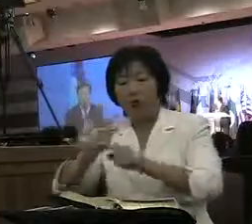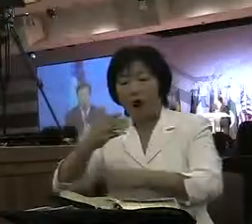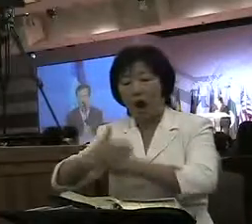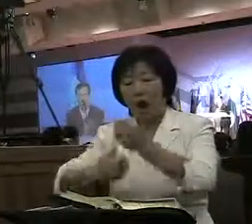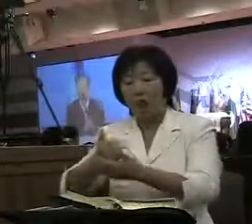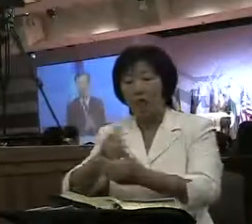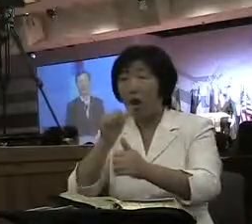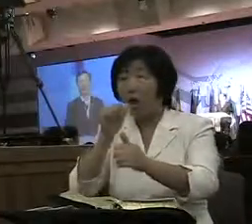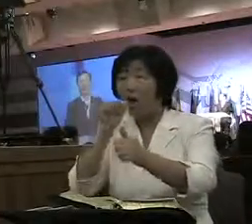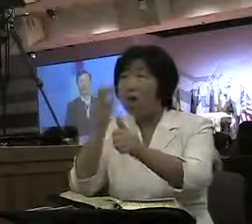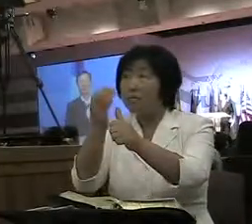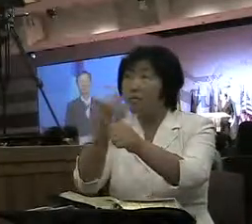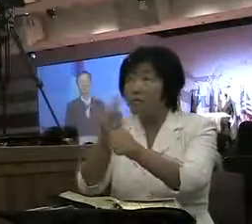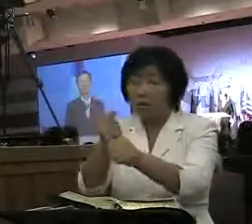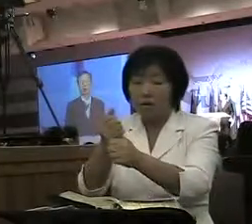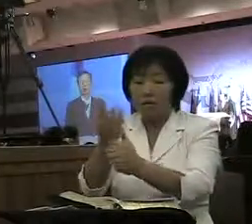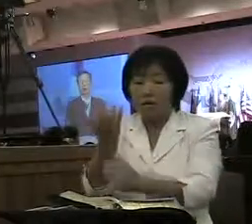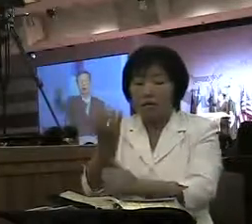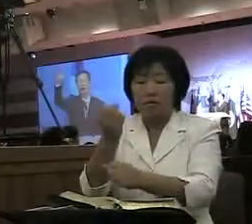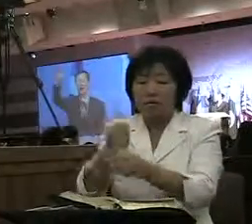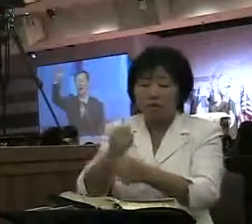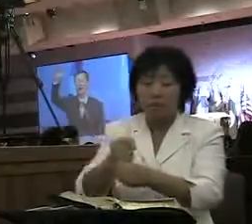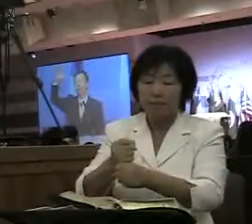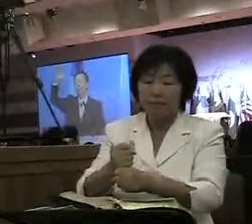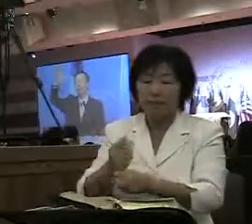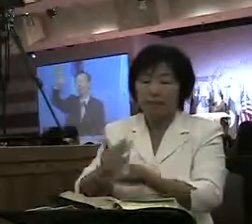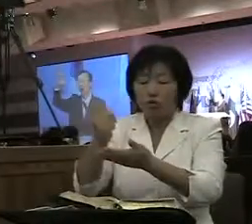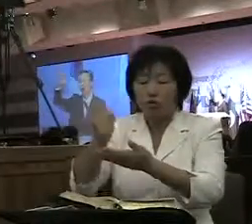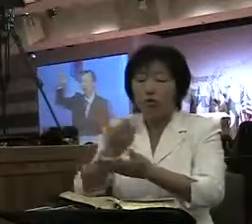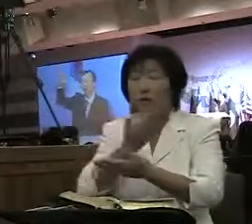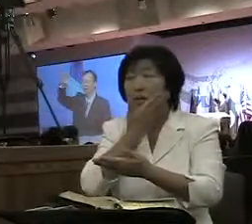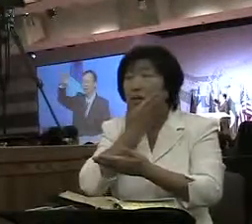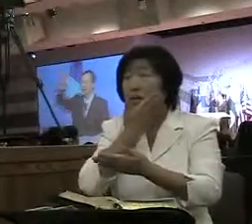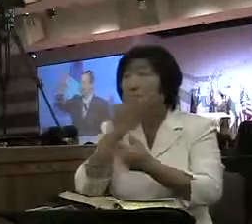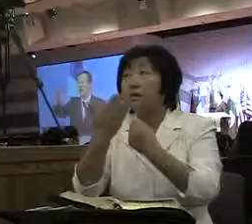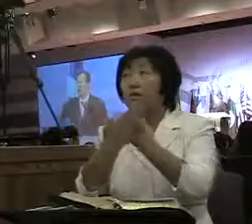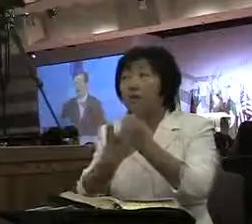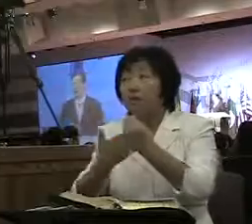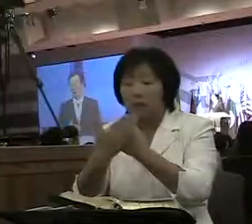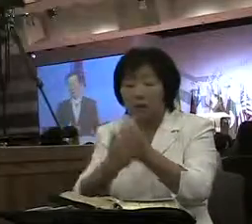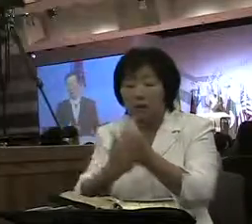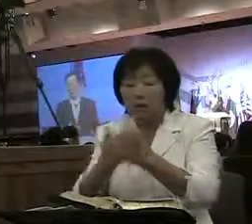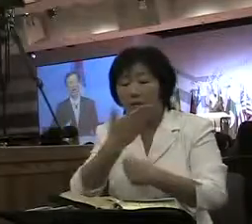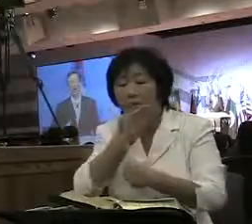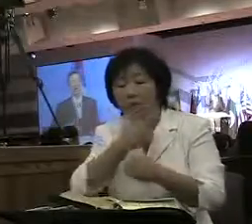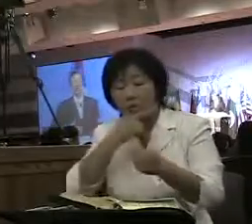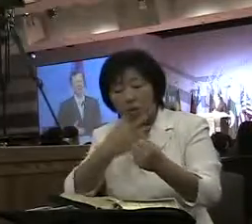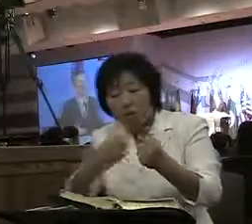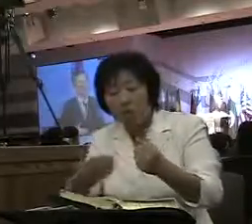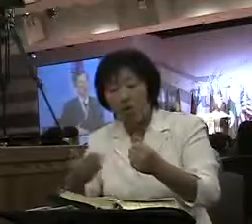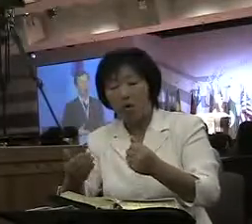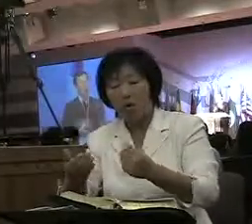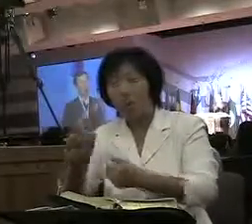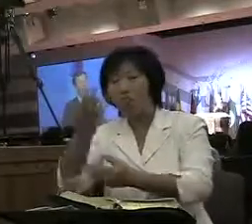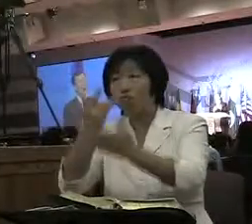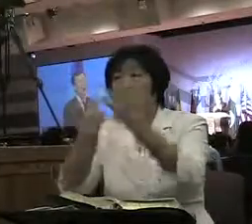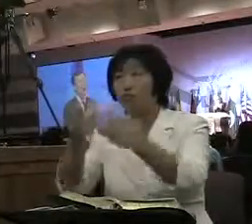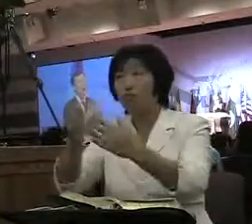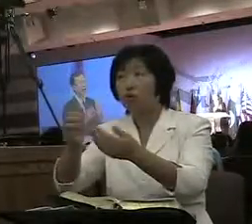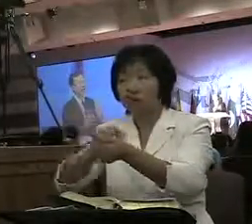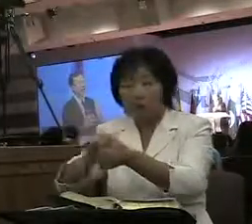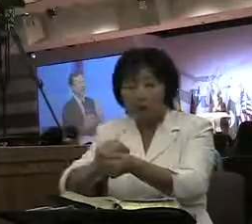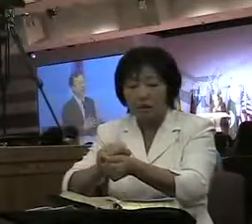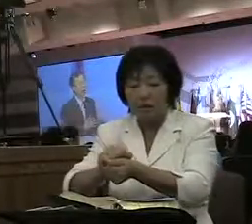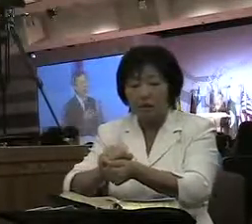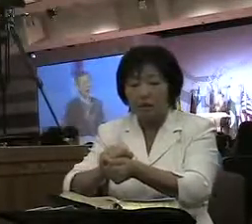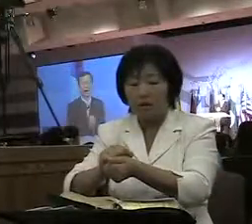그릇으로 만들어서 주님의 은혜의 보혈로 그 은혜의 불이 나를 씻어주신 그 은혜의 손길을 체험하고